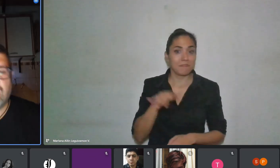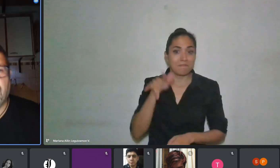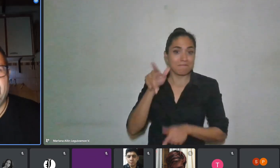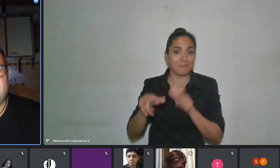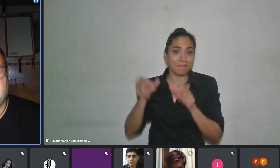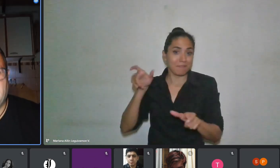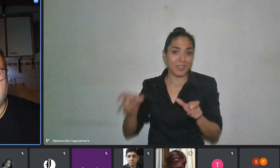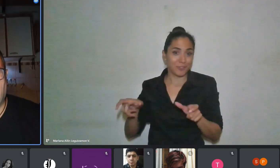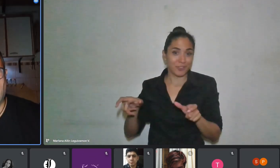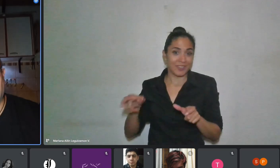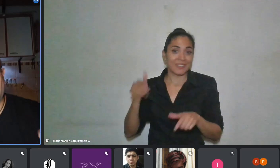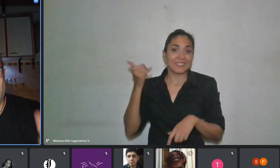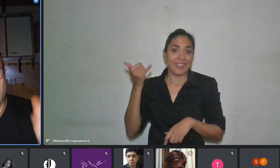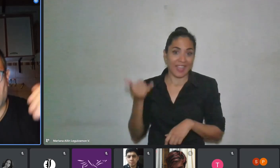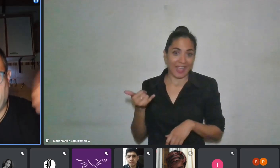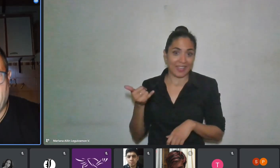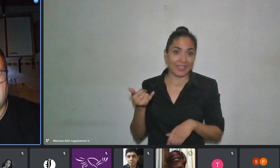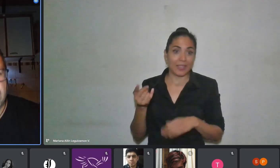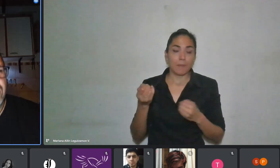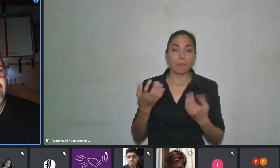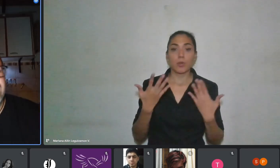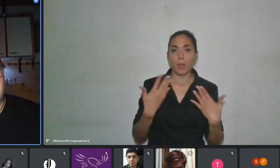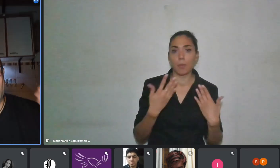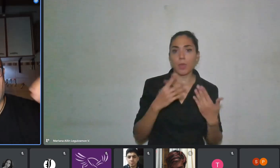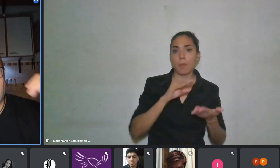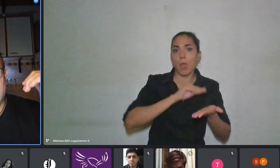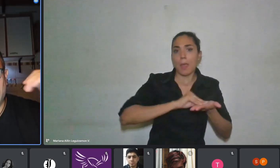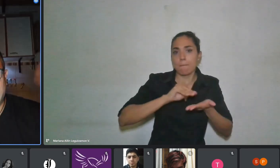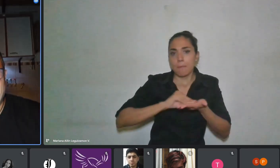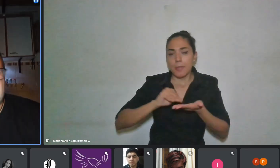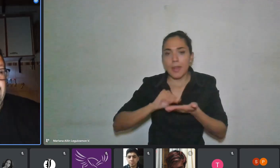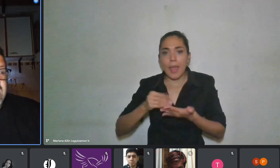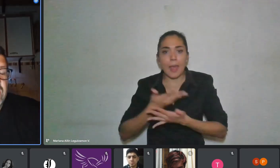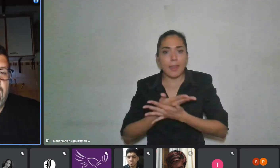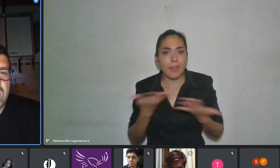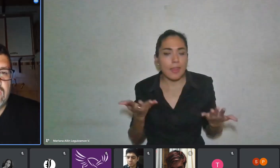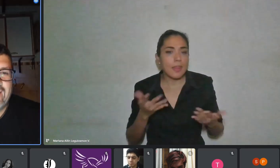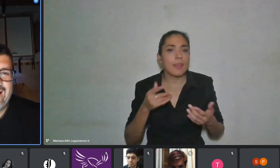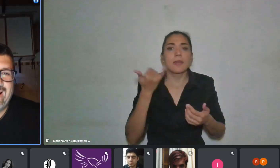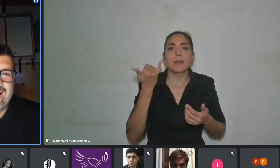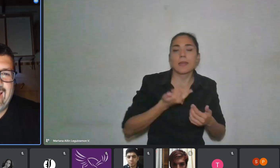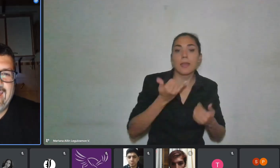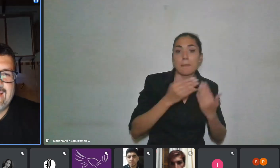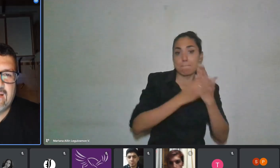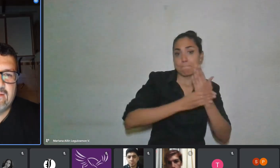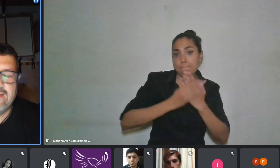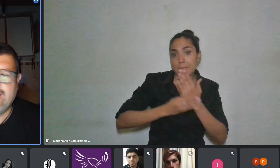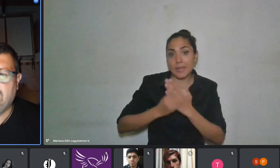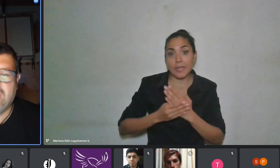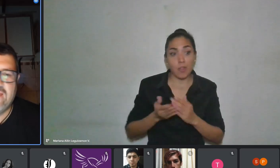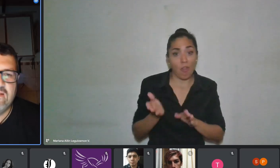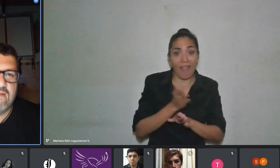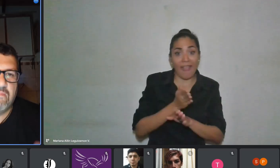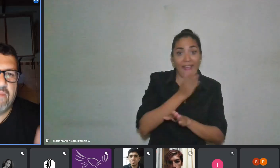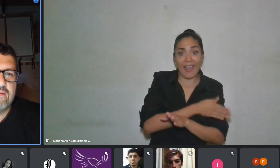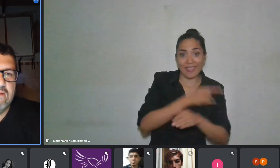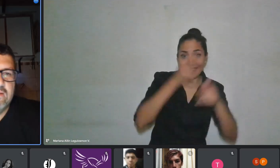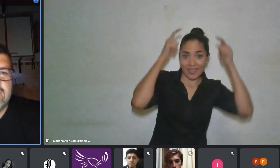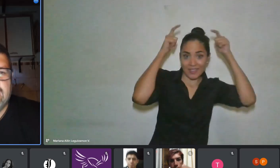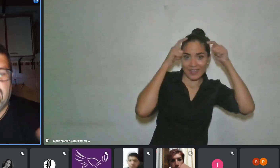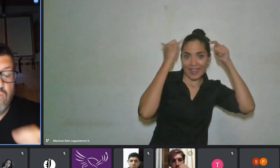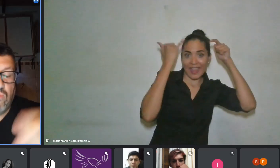Porque se puede tener un montón de funcionarios, se puede tener un montón de ministros. En ese momento era la realeza, tenían